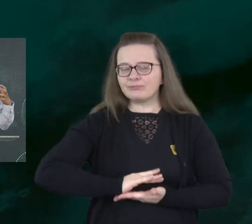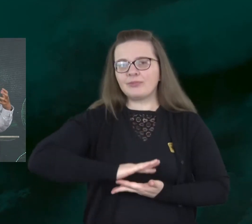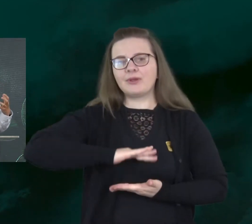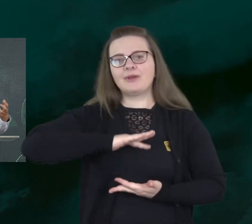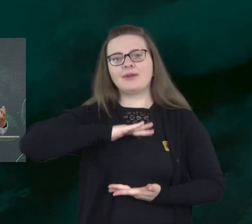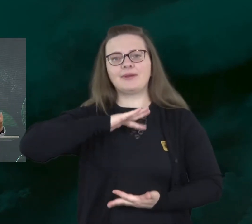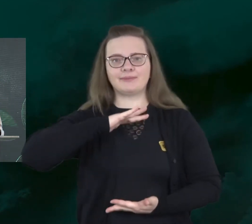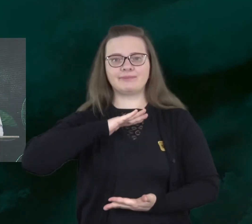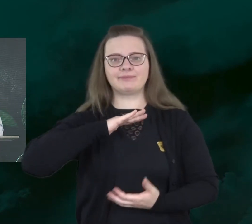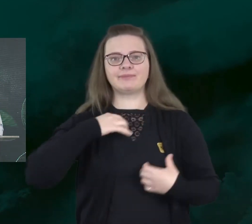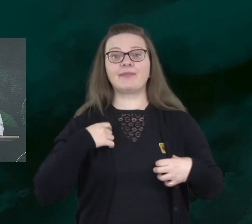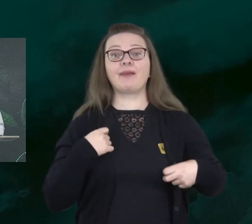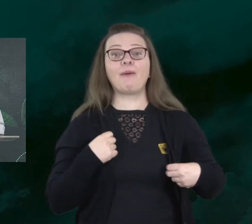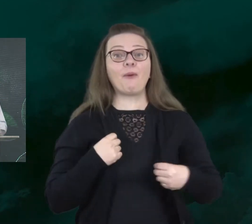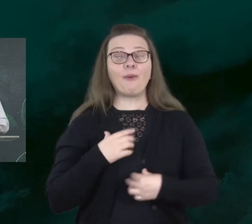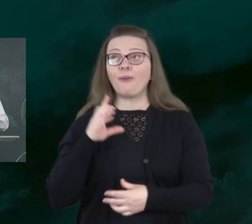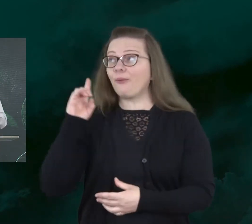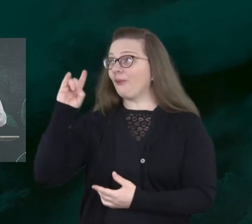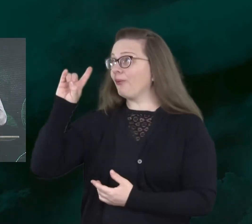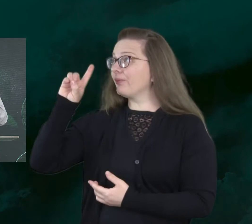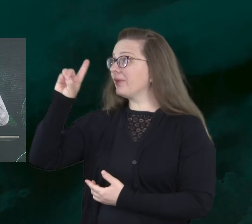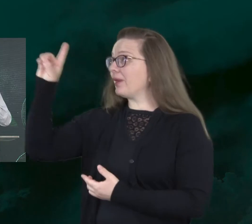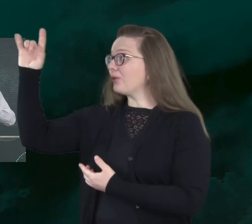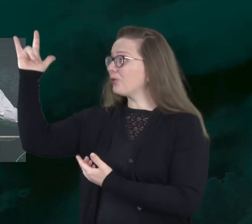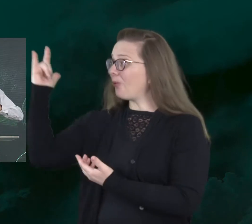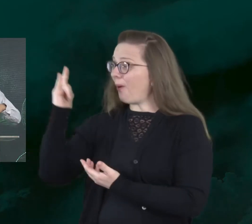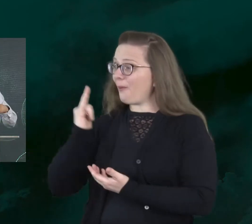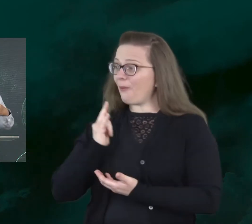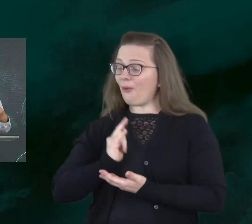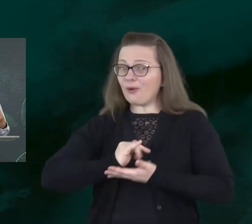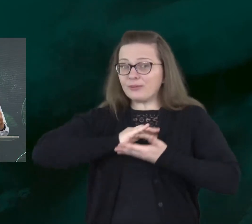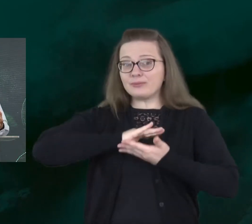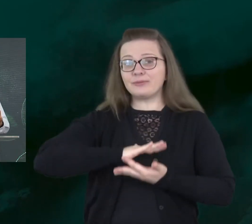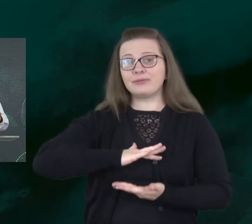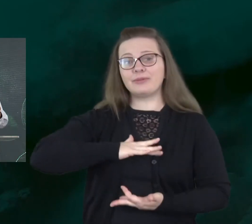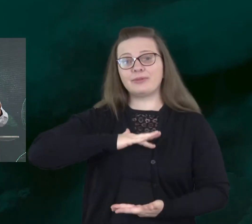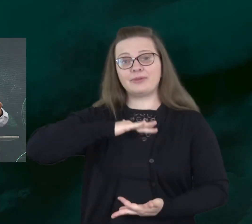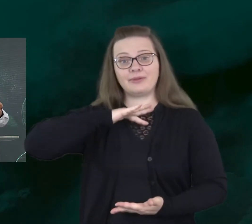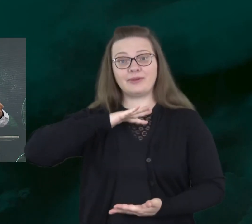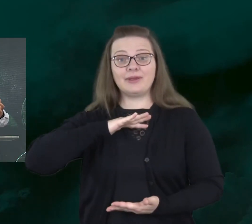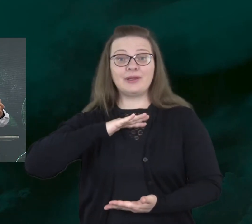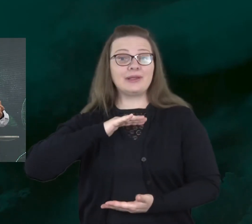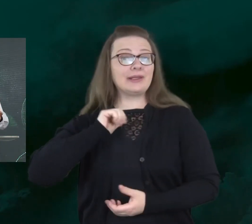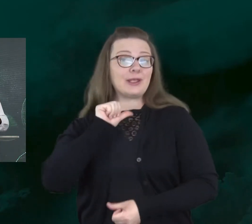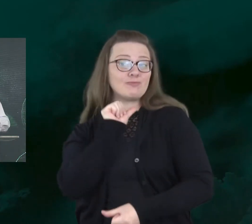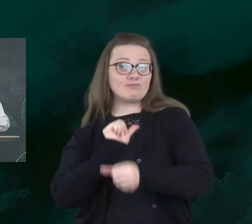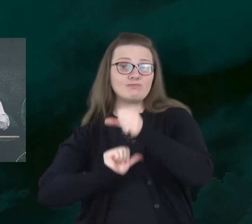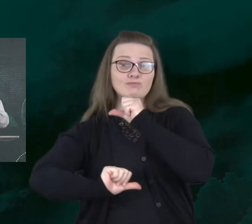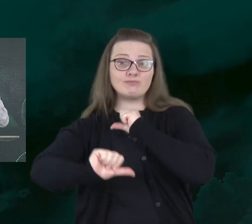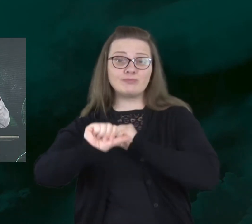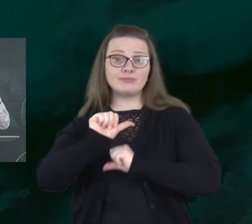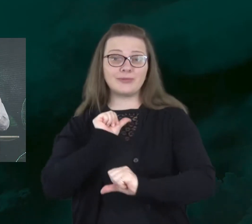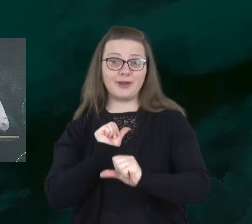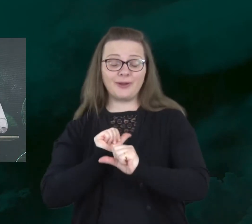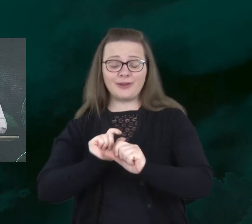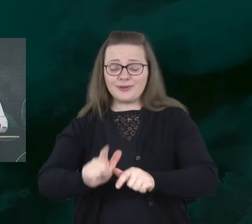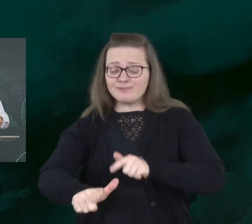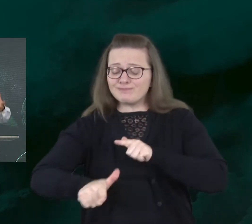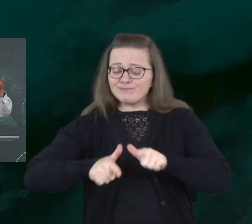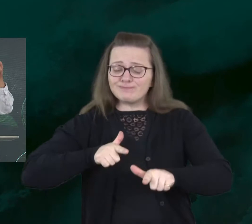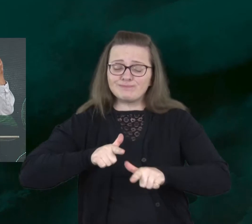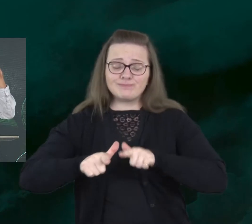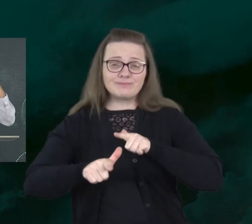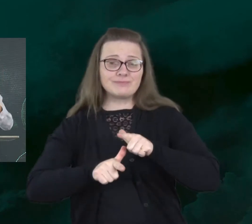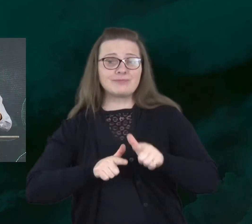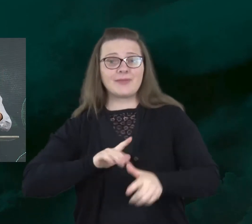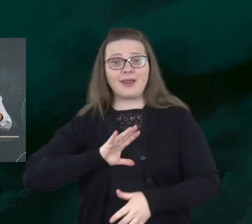que é amor. Aí gera em você o labor de amor. Amor pelas pessoas,